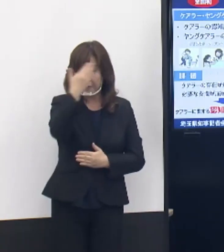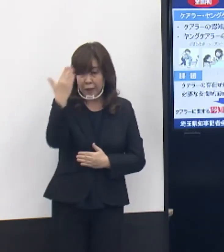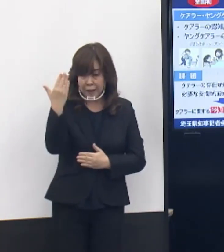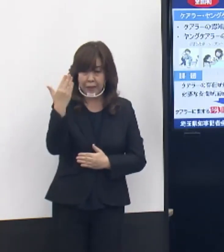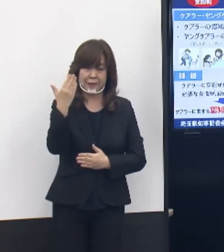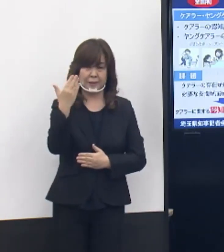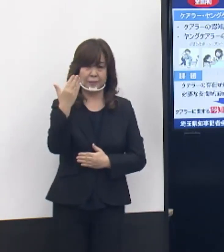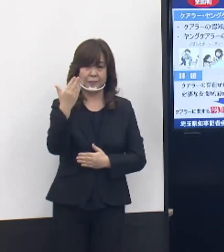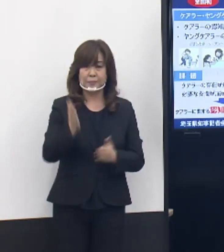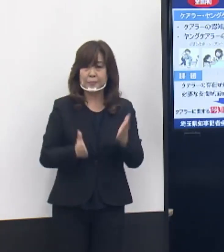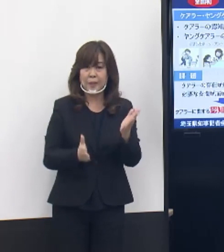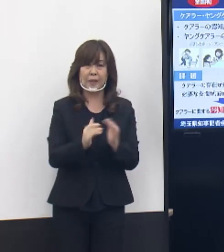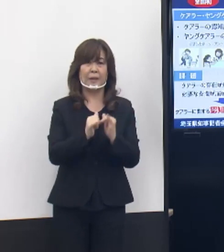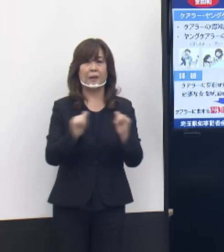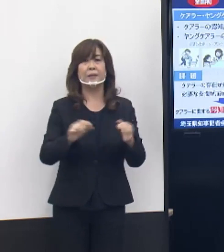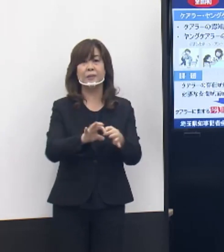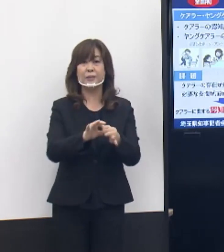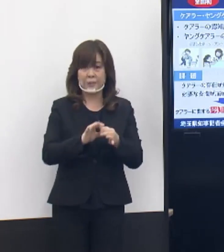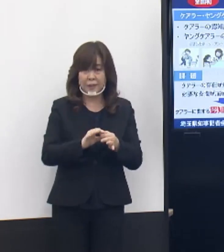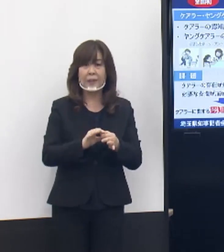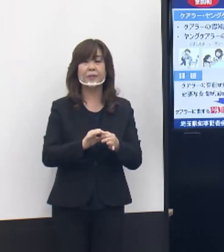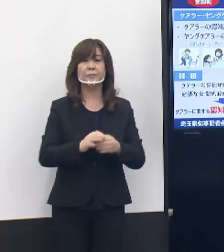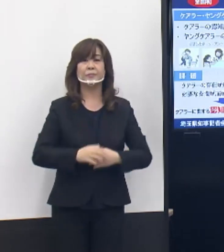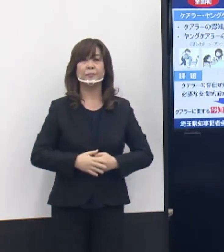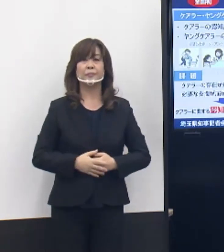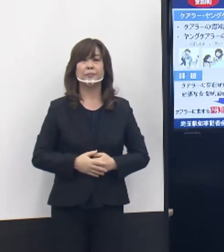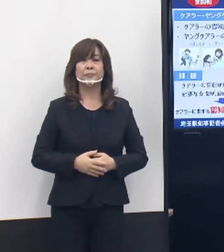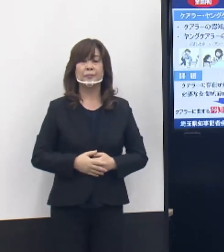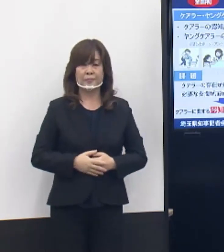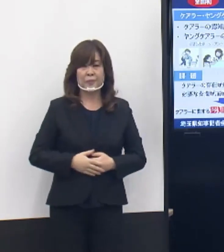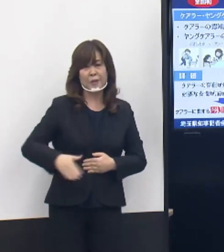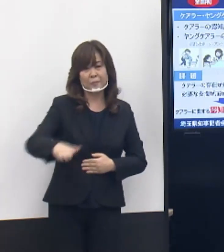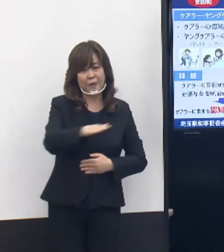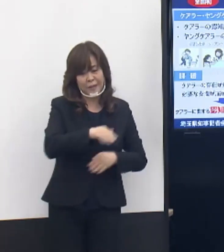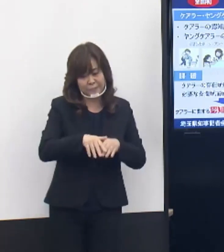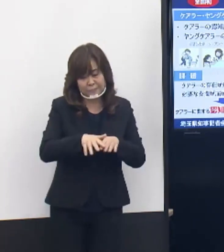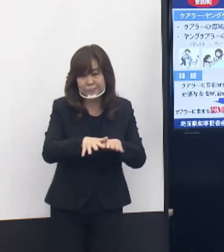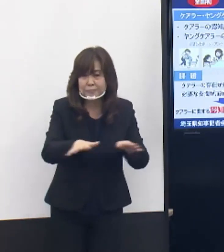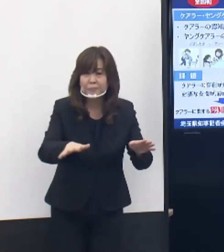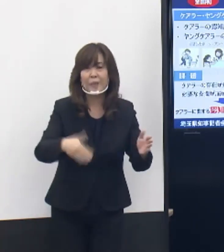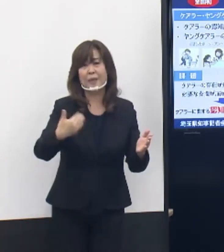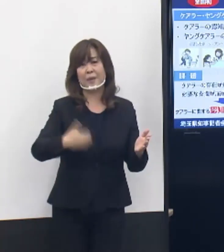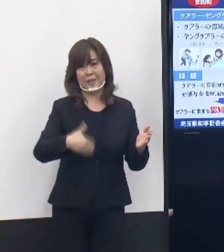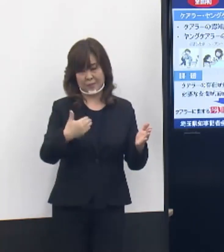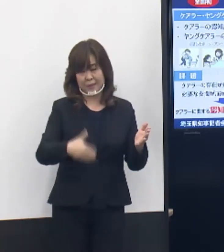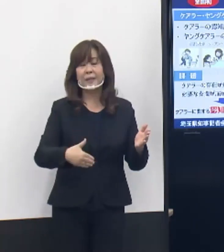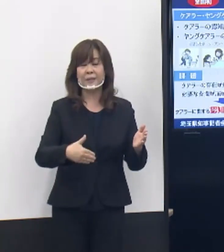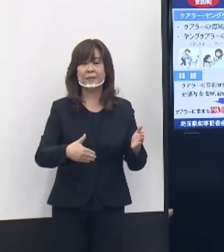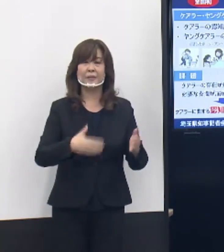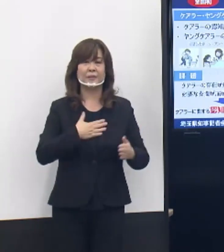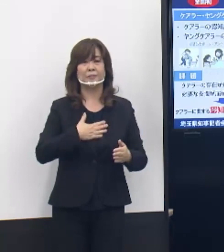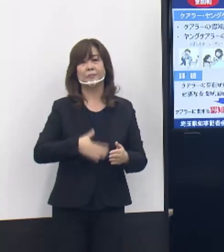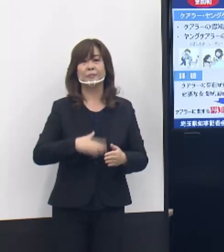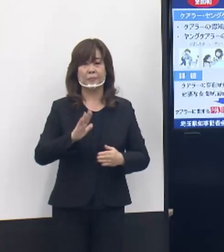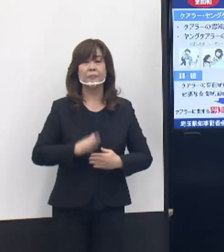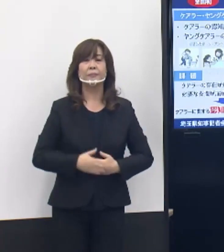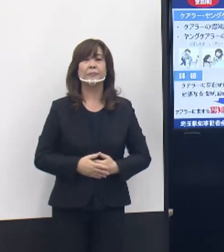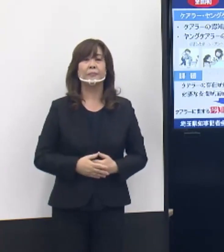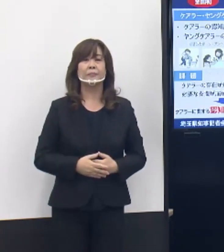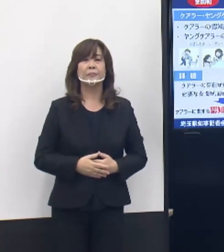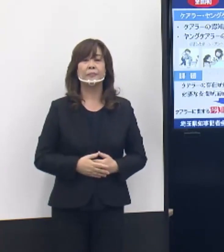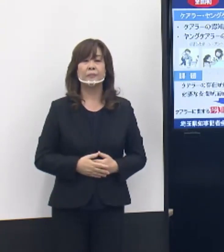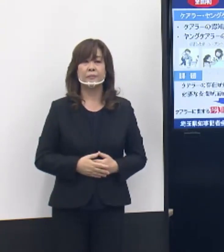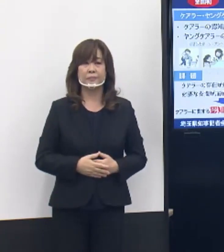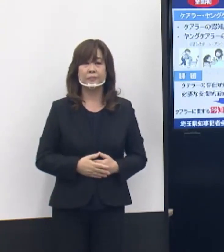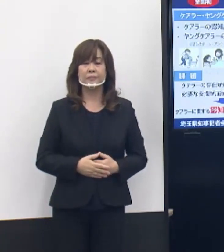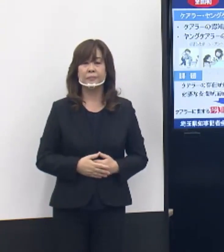んですけど、確かにこのそもそも認知度が低いということで、まず啓蒙も周知をしていくということだと思うんですけど、その